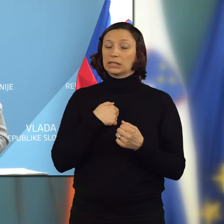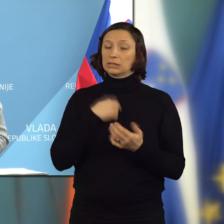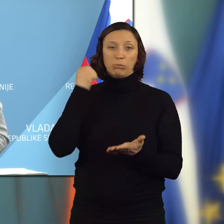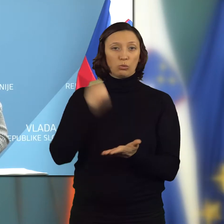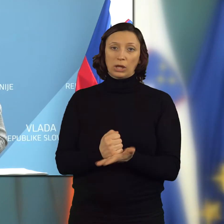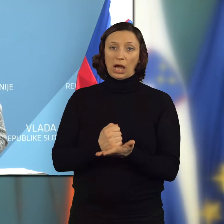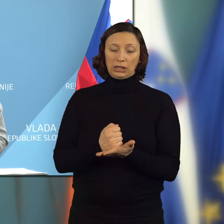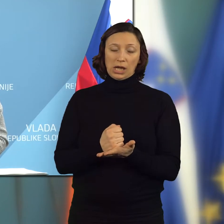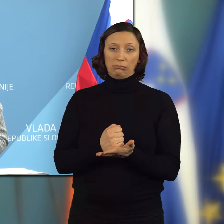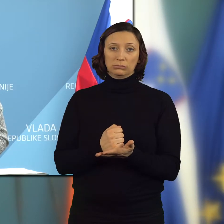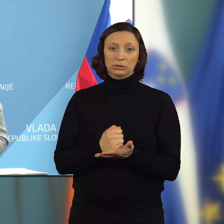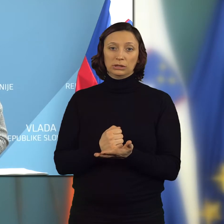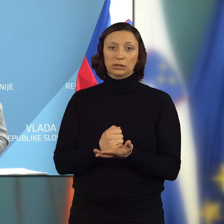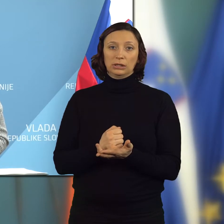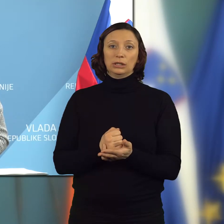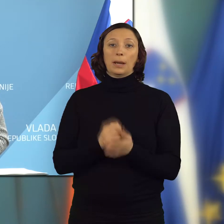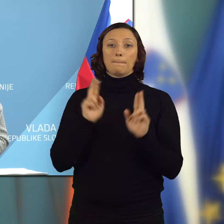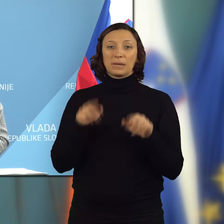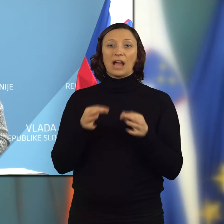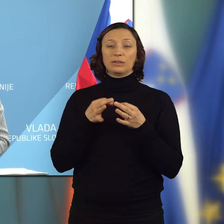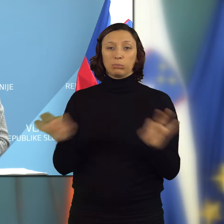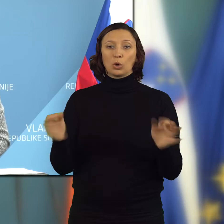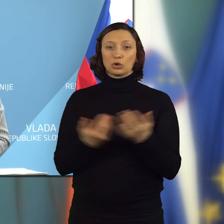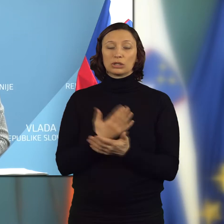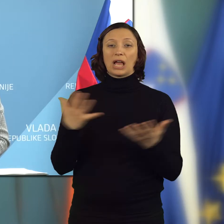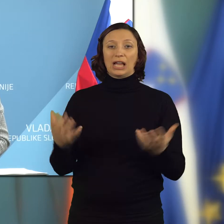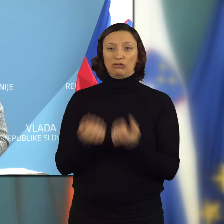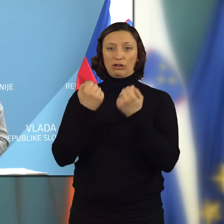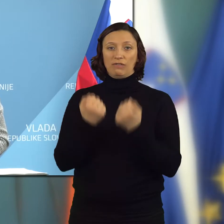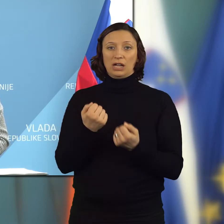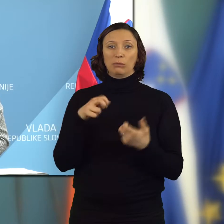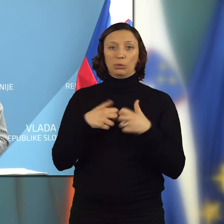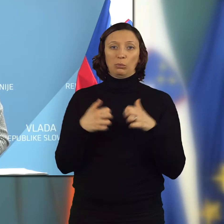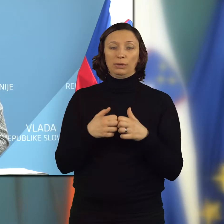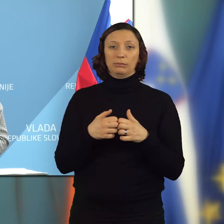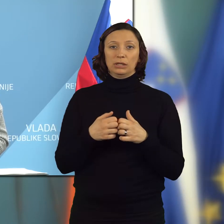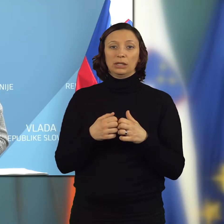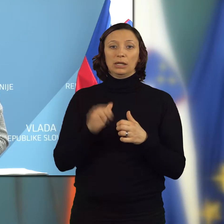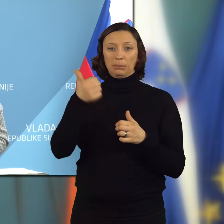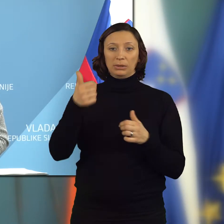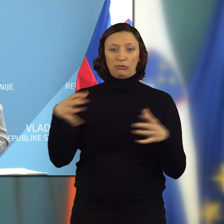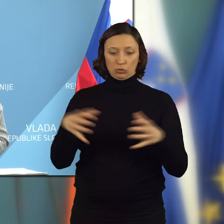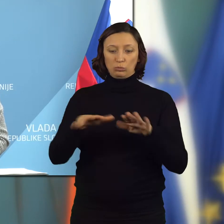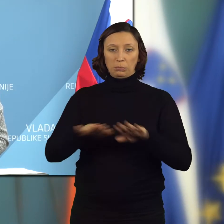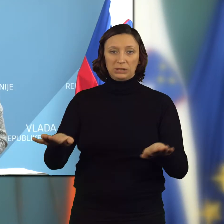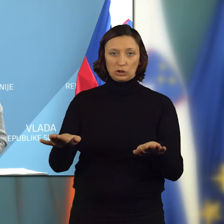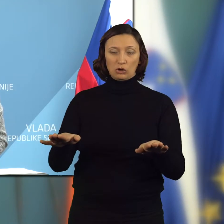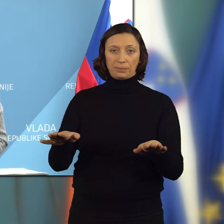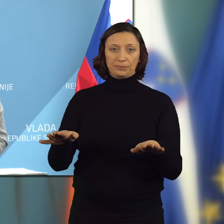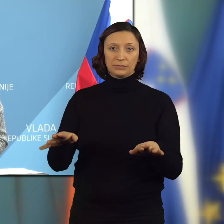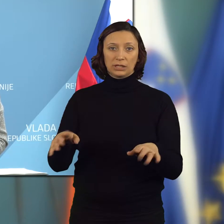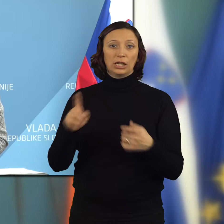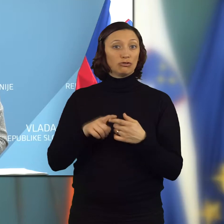Zagotovo sama poudarjam, da je pravi prostor za reševanje problemov najprej za